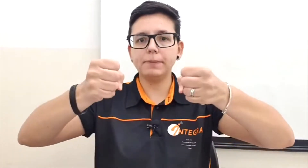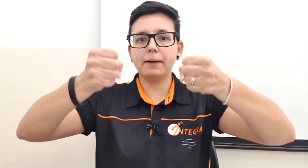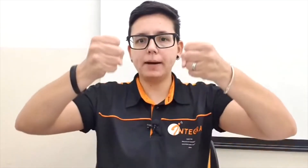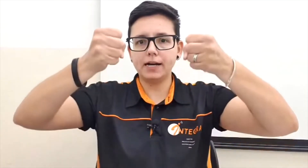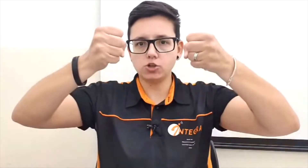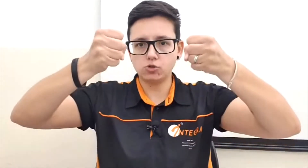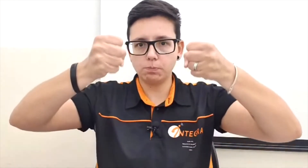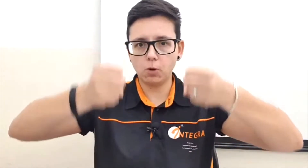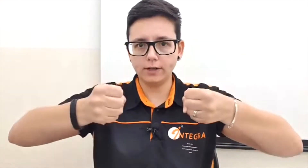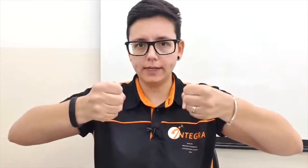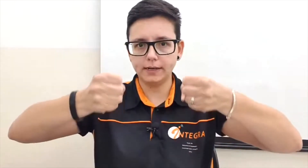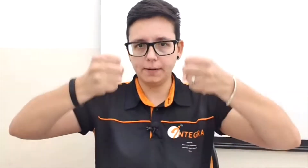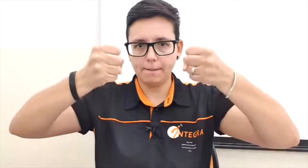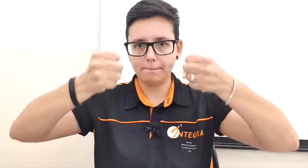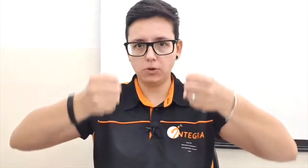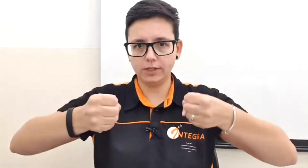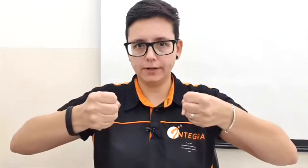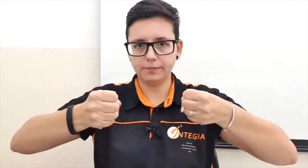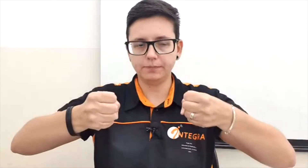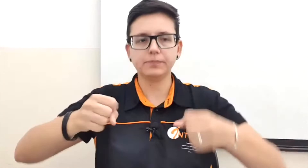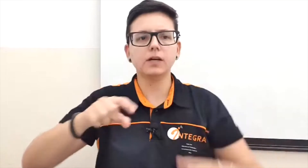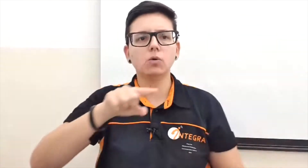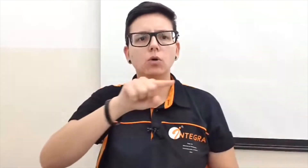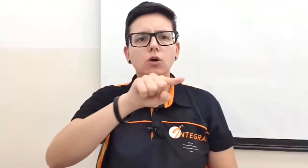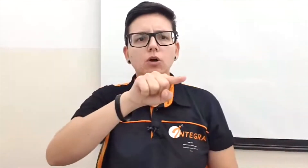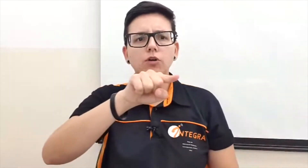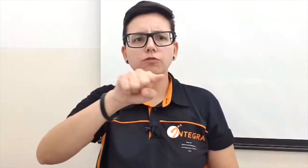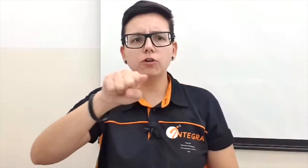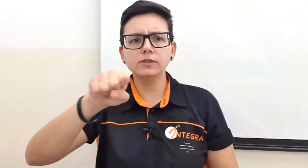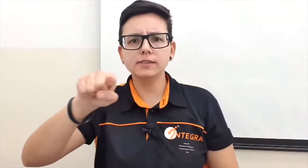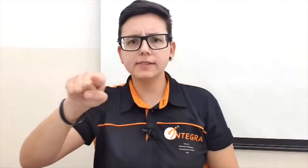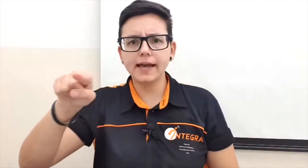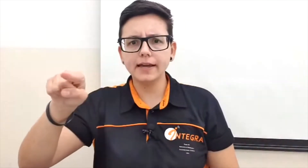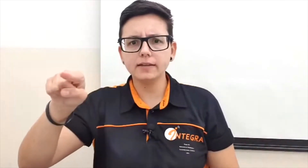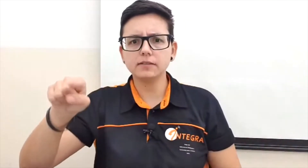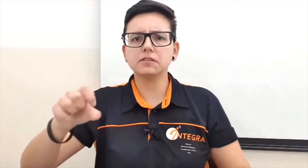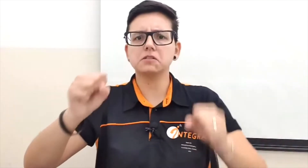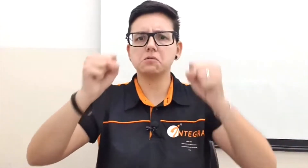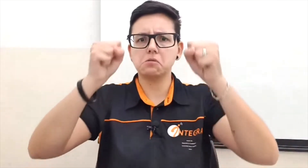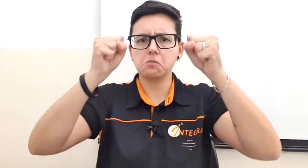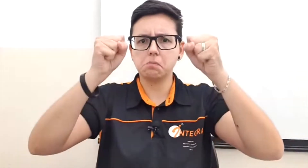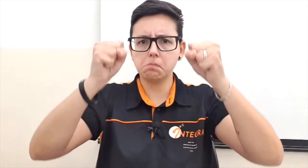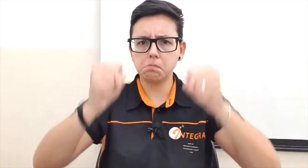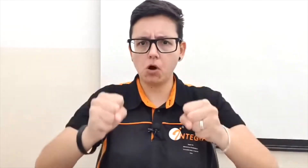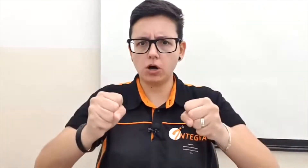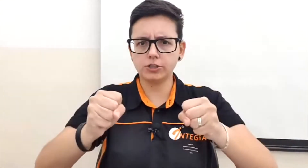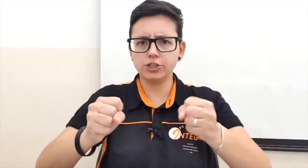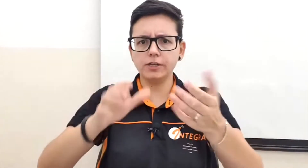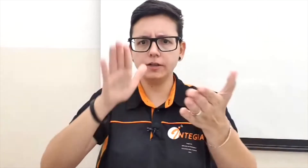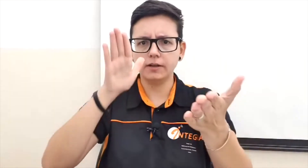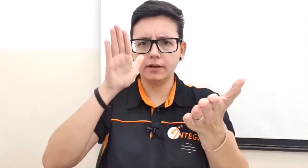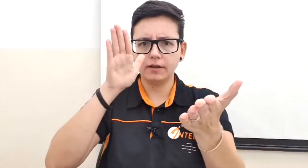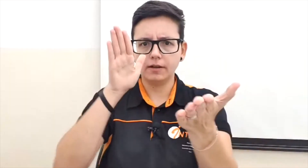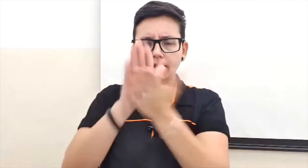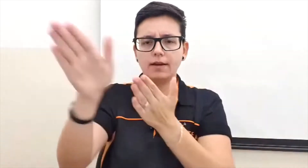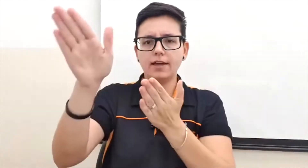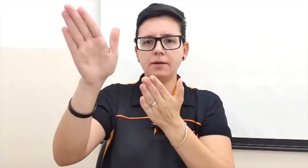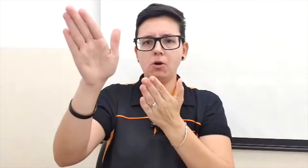para baixo. Poder. Poder. Então, vocês podem ir